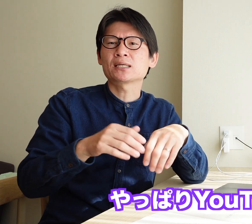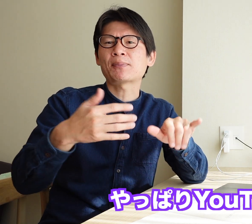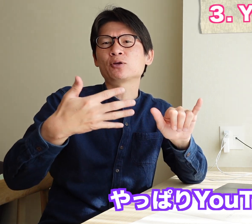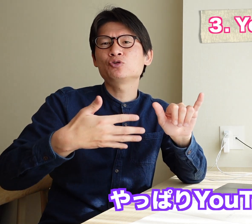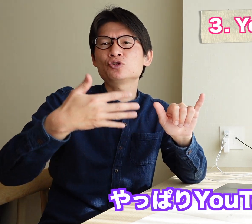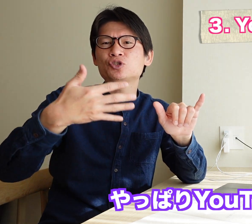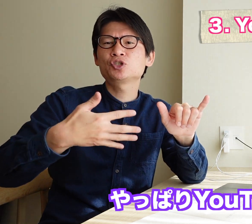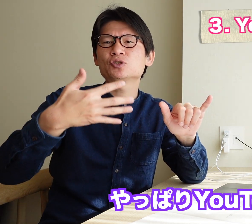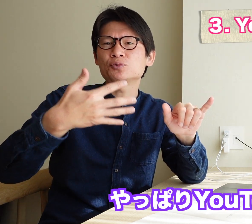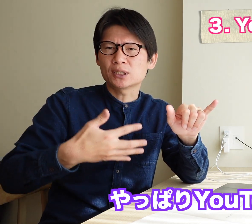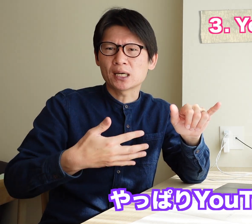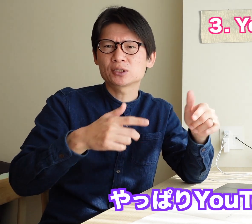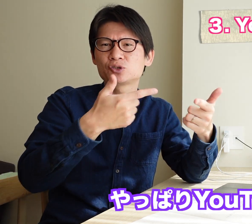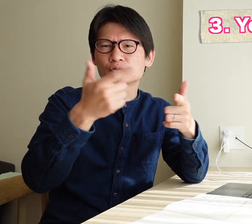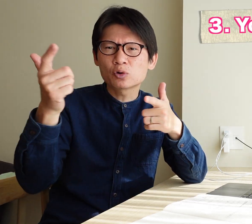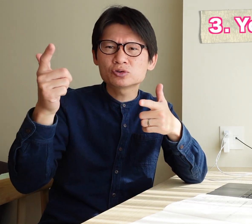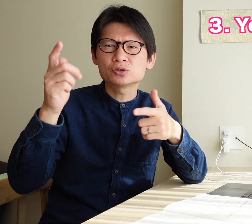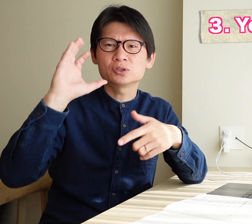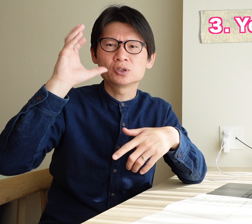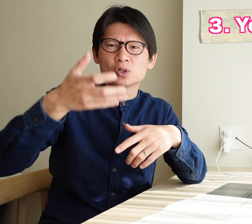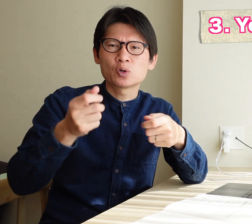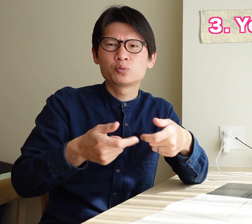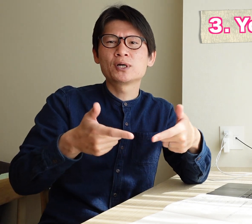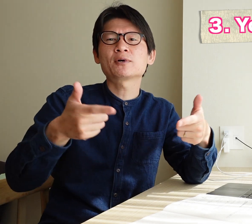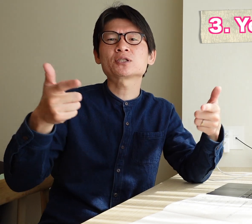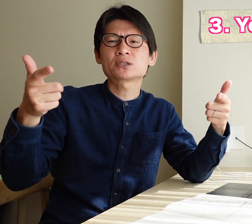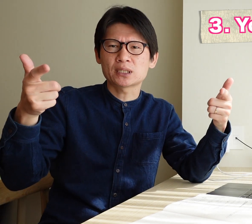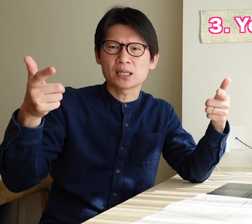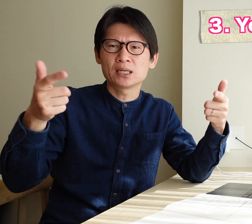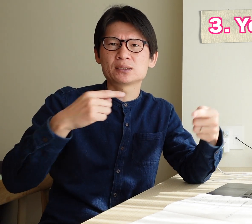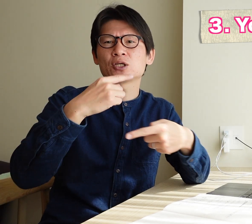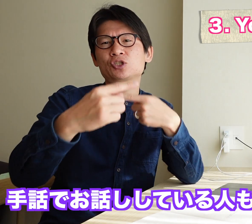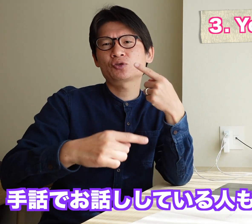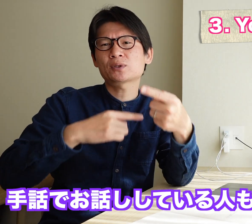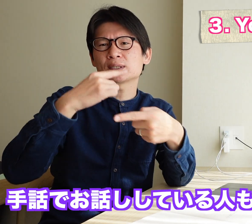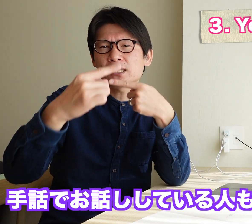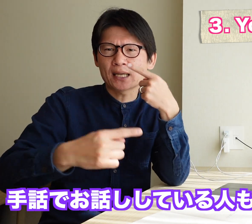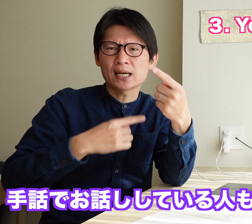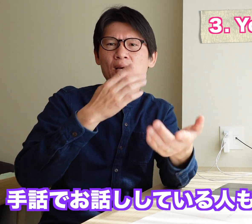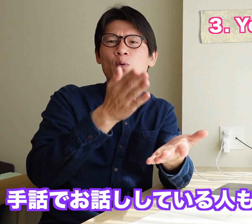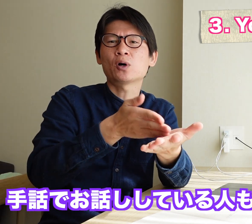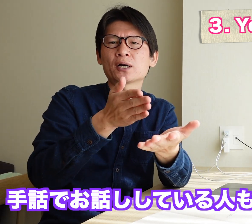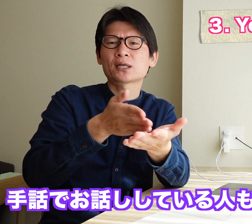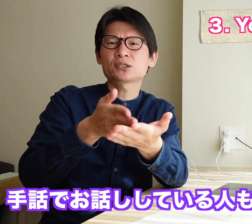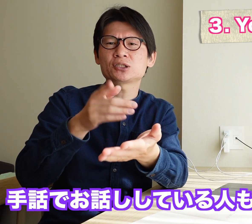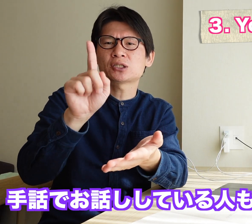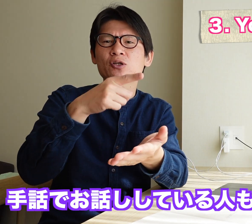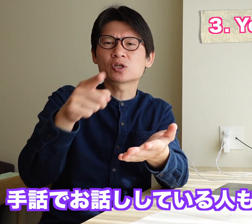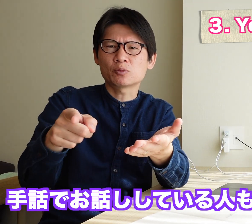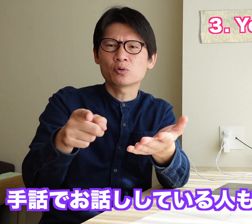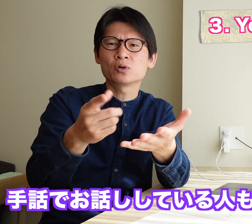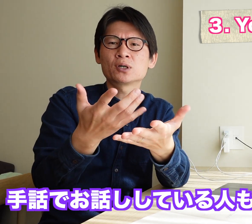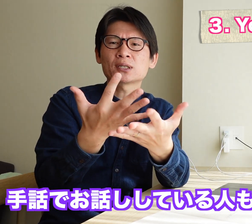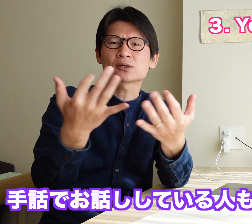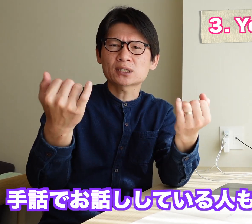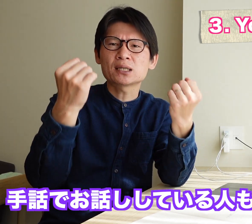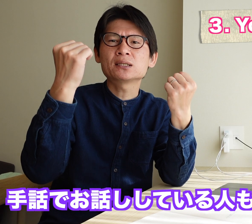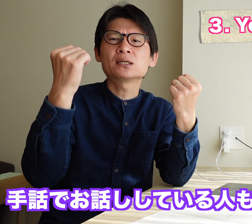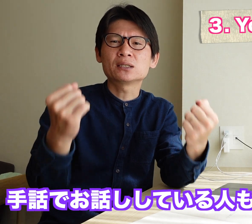ぱ YouTube がすごく増えまして、で、手話でお話ししてる人もたくさんい